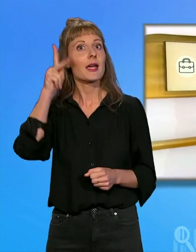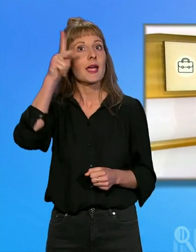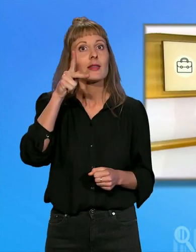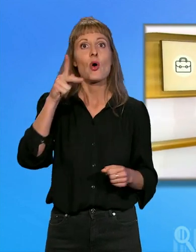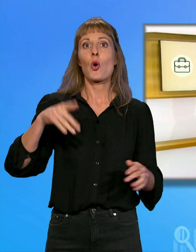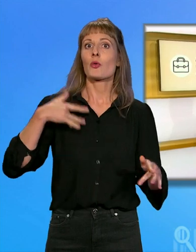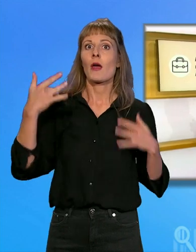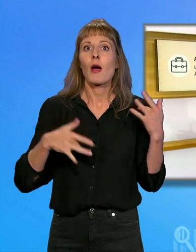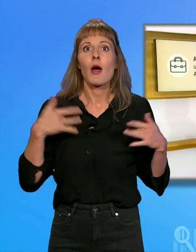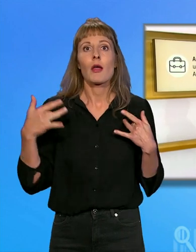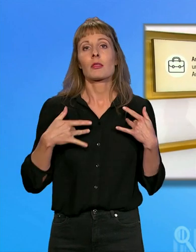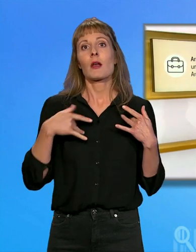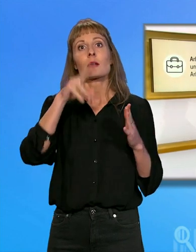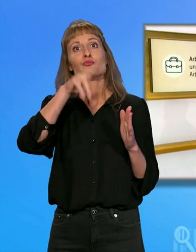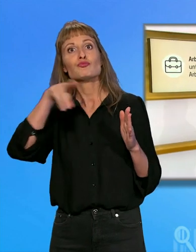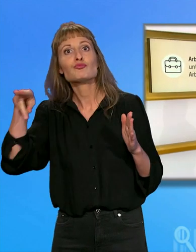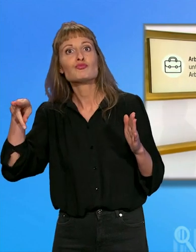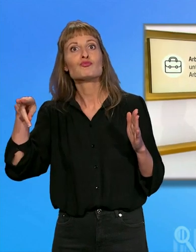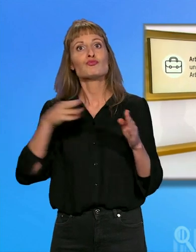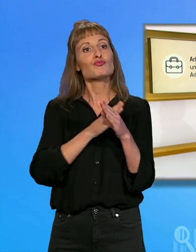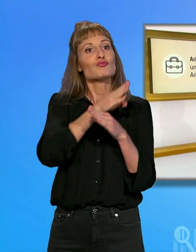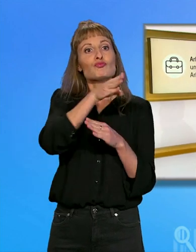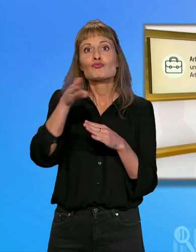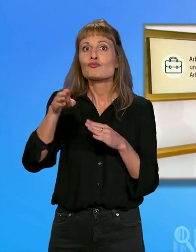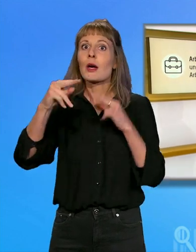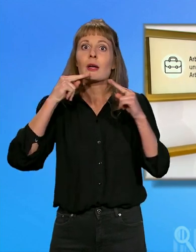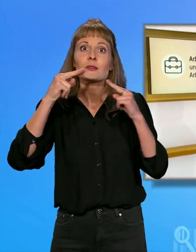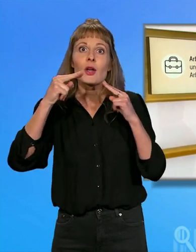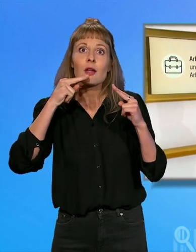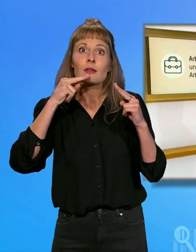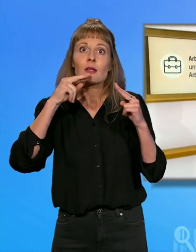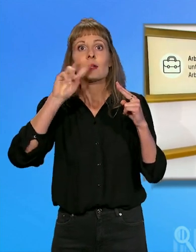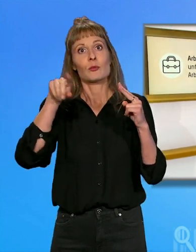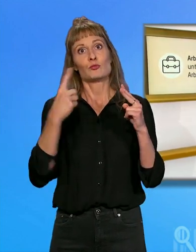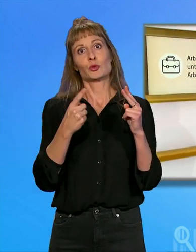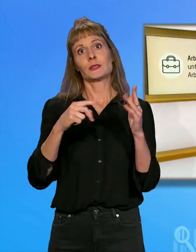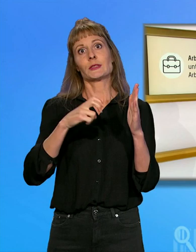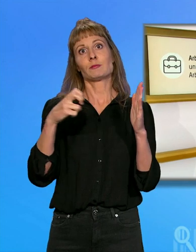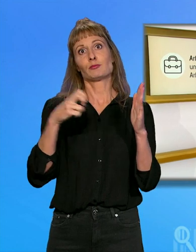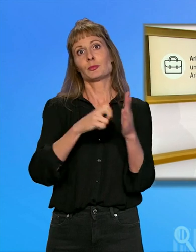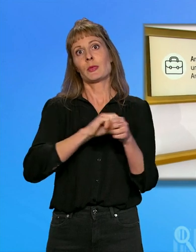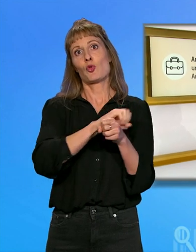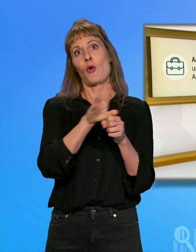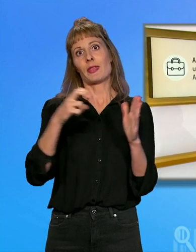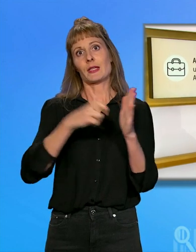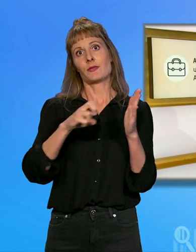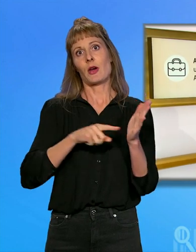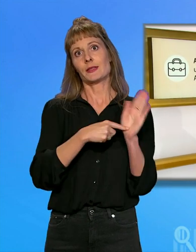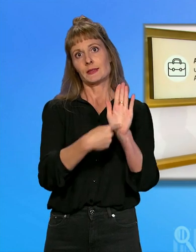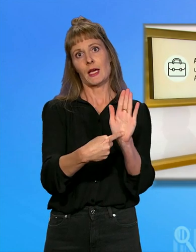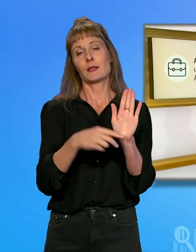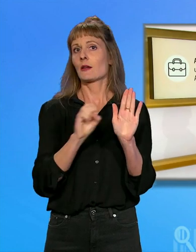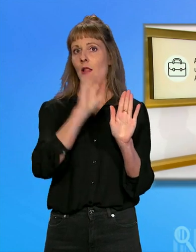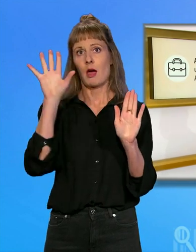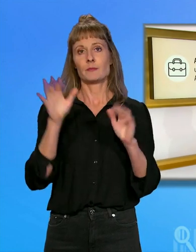ins Museum oder ins Restaurant, dann müssen wir alle unser Covid-Zertifikat vorweisen. Soweit so klar. Weniger